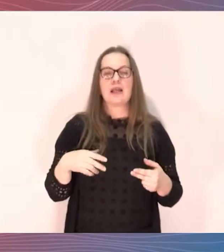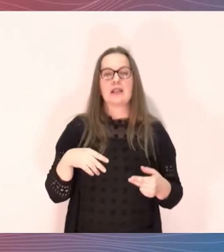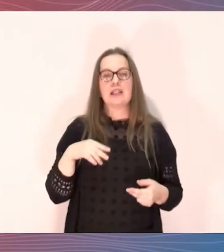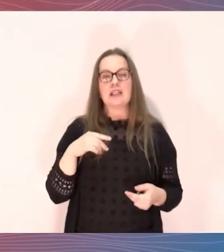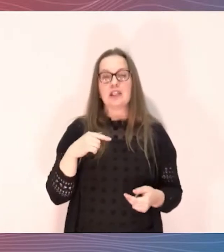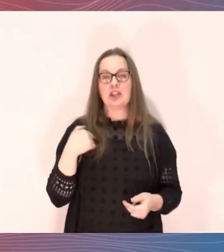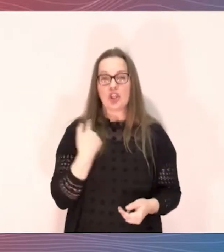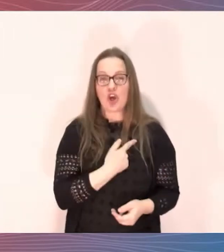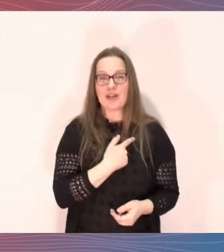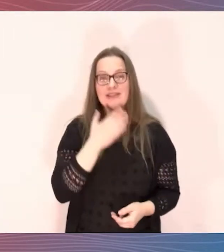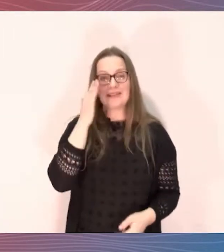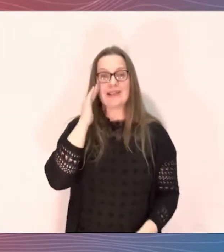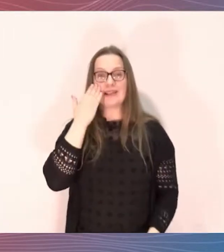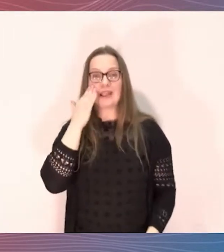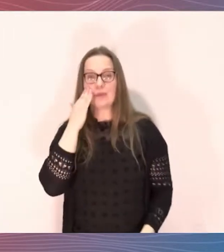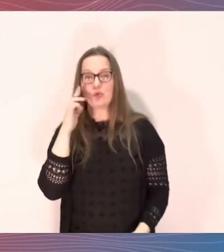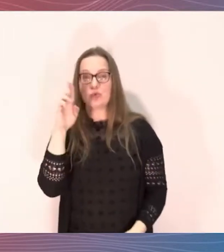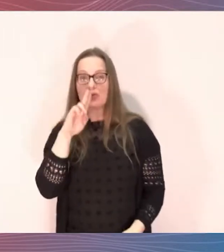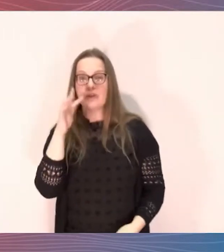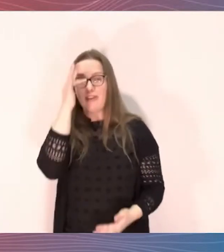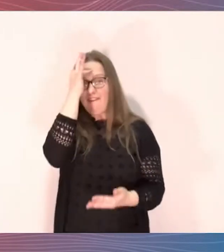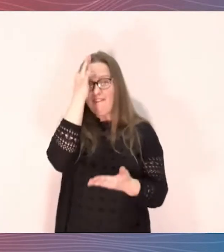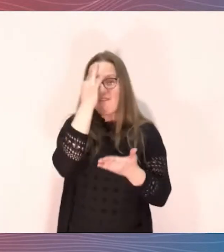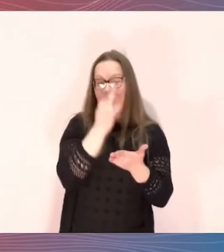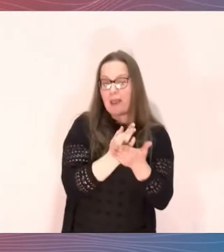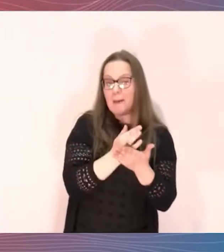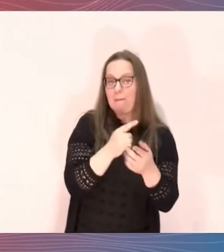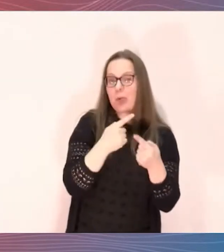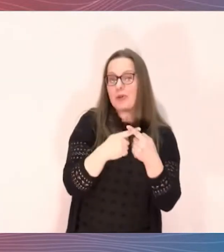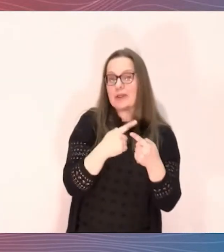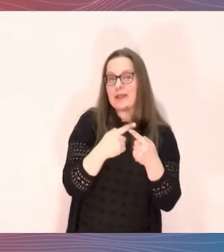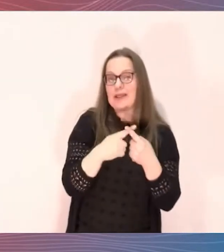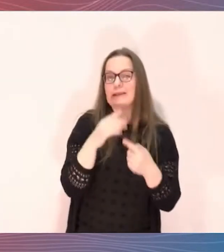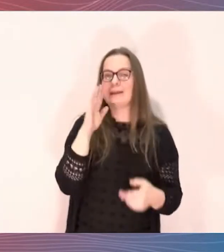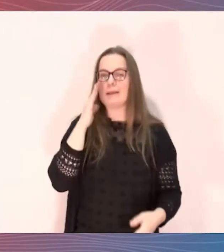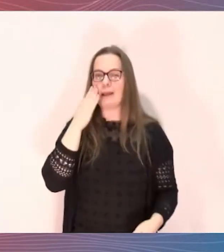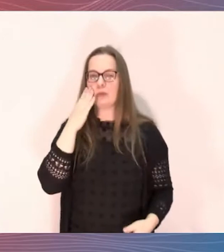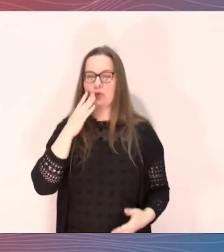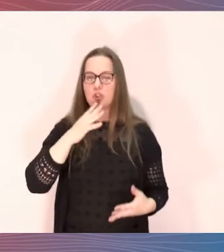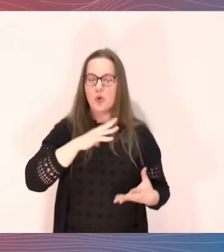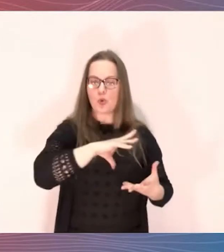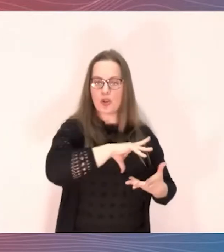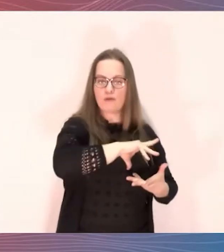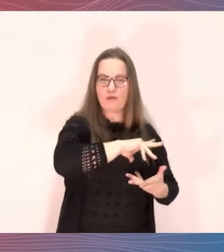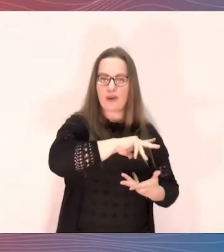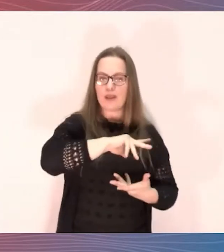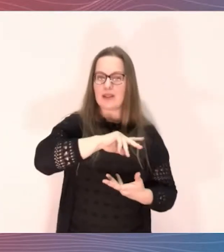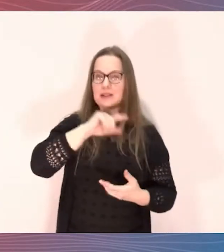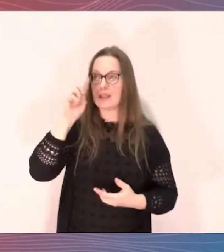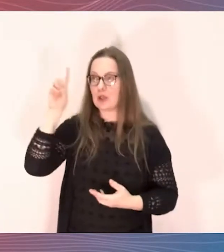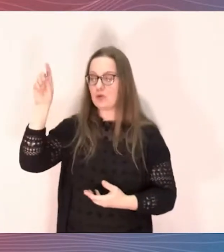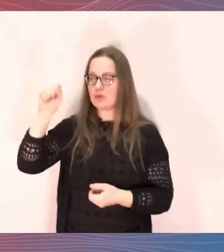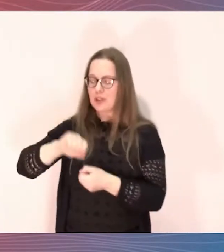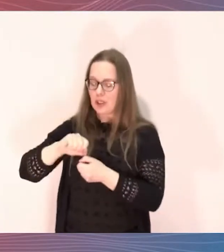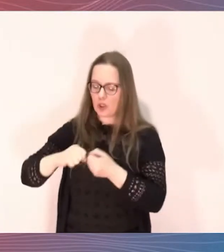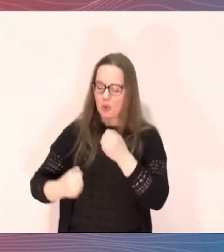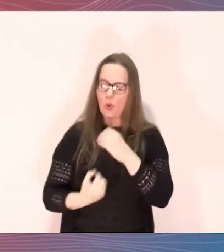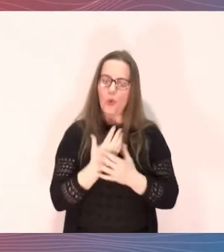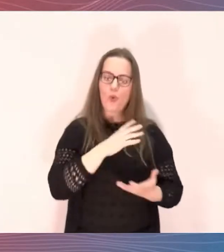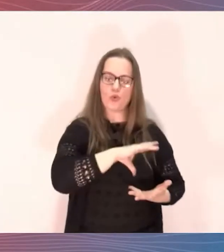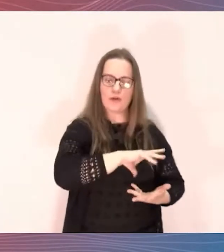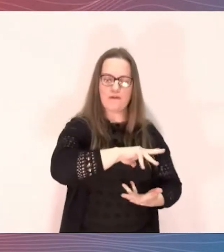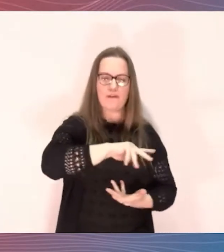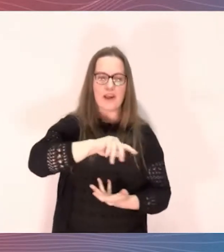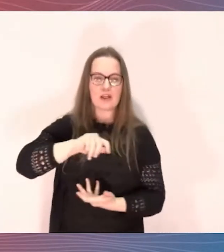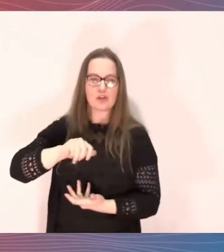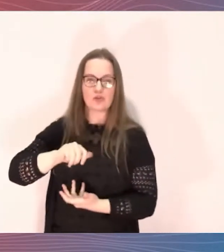universo formado pela palavra de Deus, de maneira que o visível veio a existir das coisas